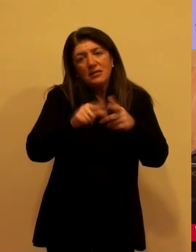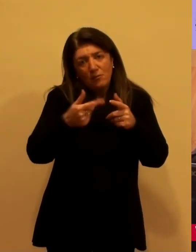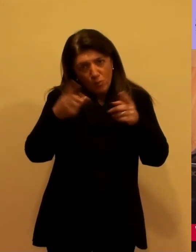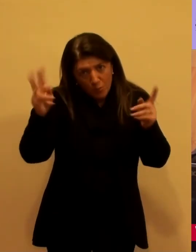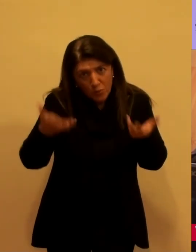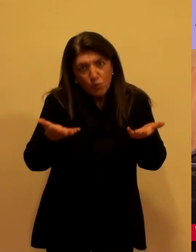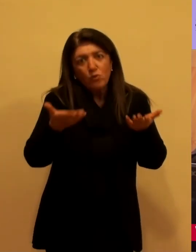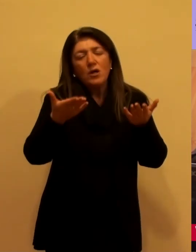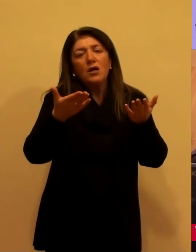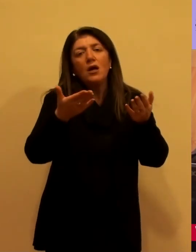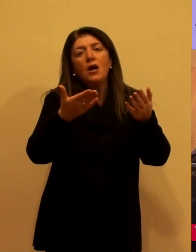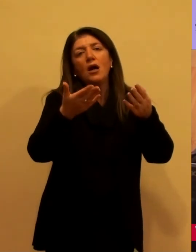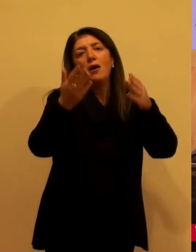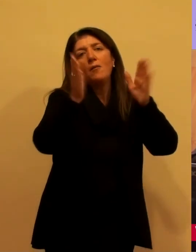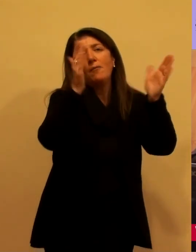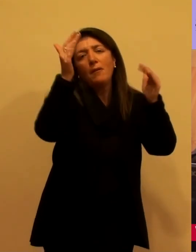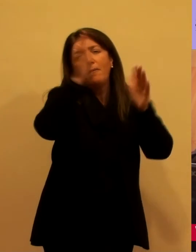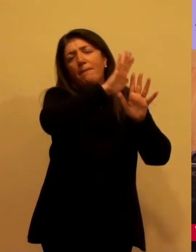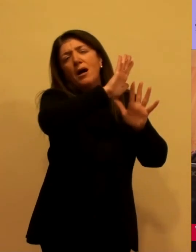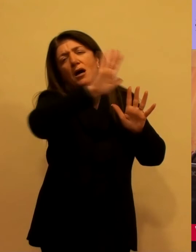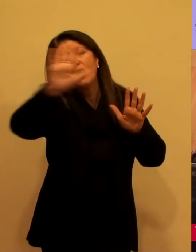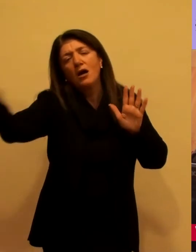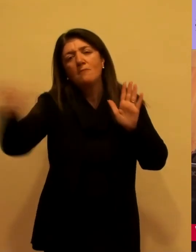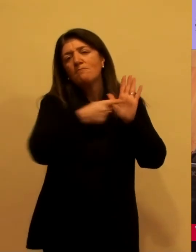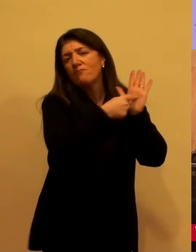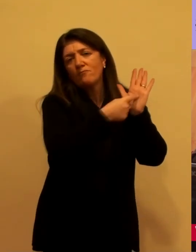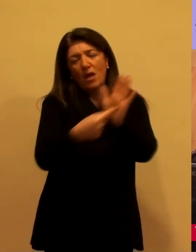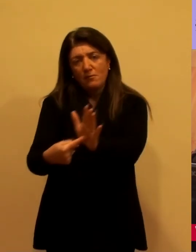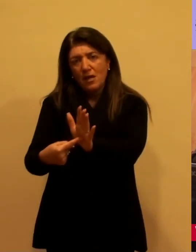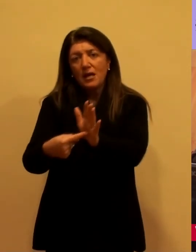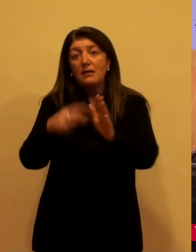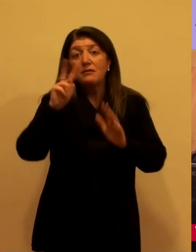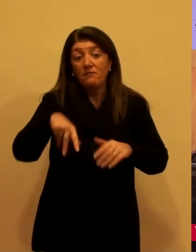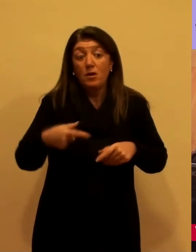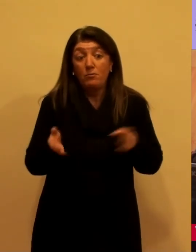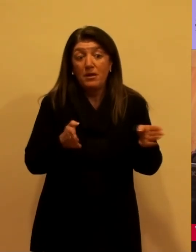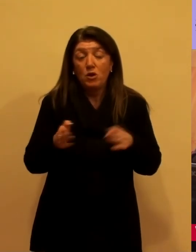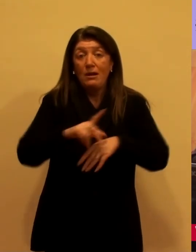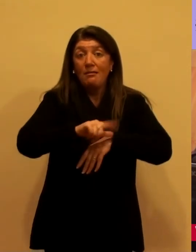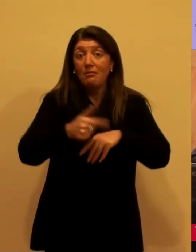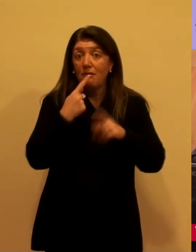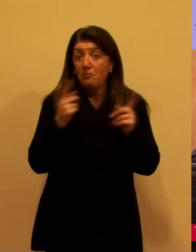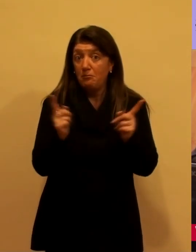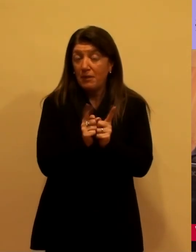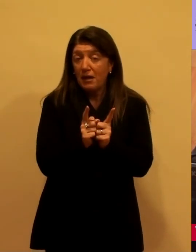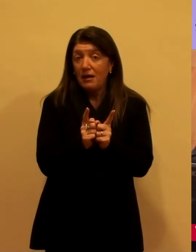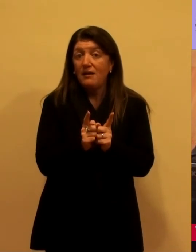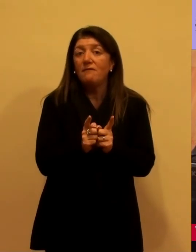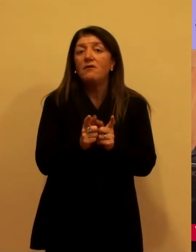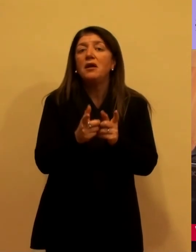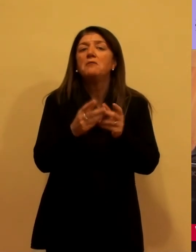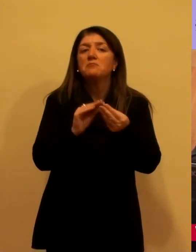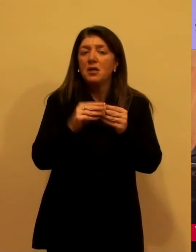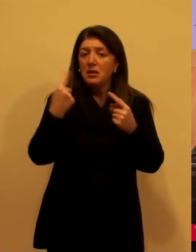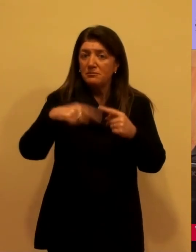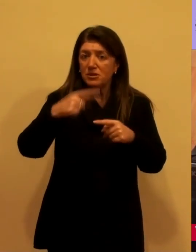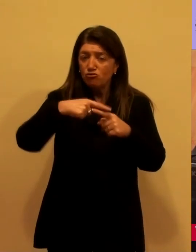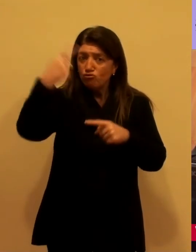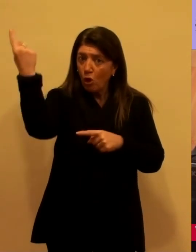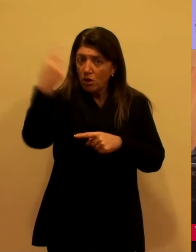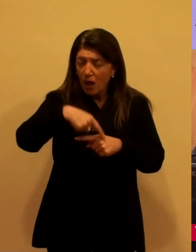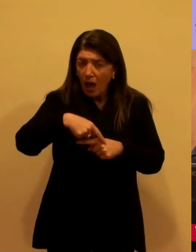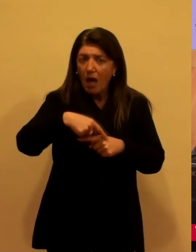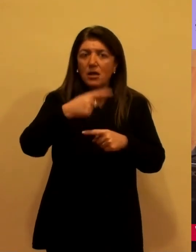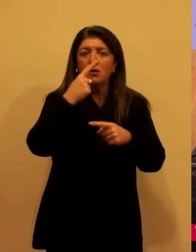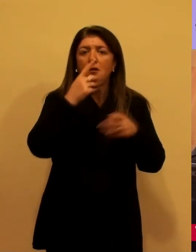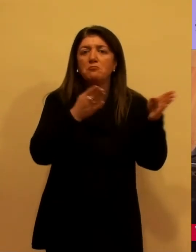siamo lì, le collezioni sono permanenti, in questo caso il tempo è breve, e quindi si fa nella stessa giornata, si comincia con un momento